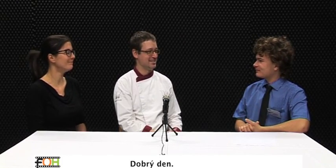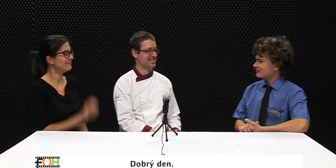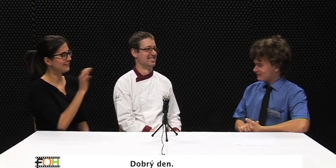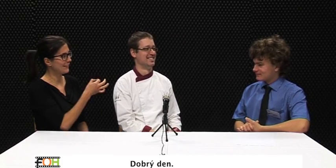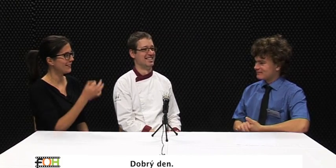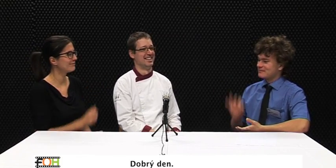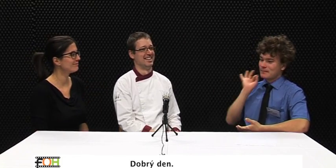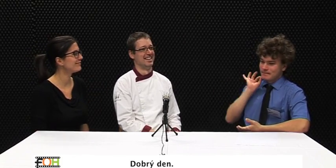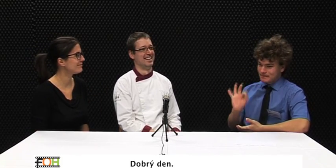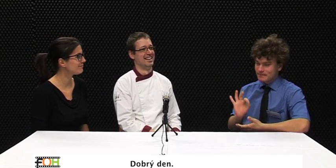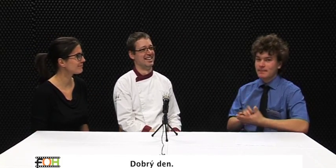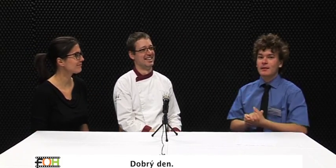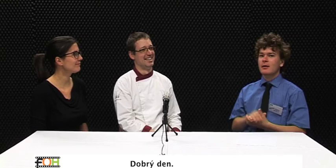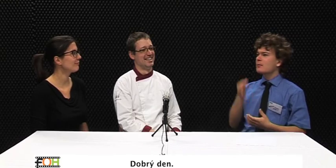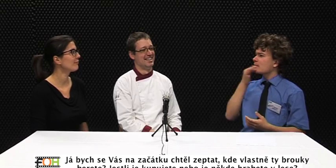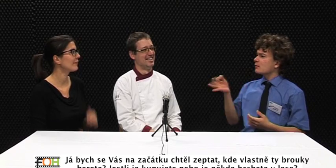den.